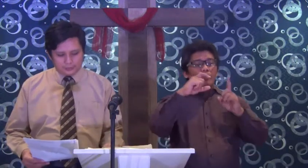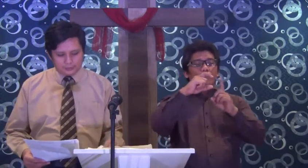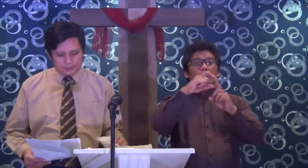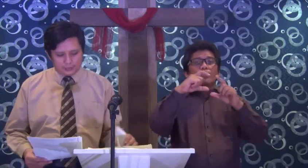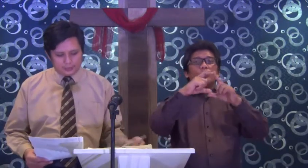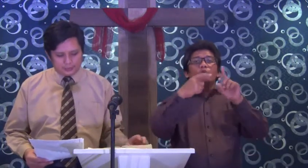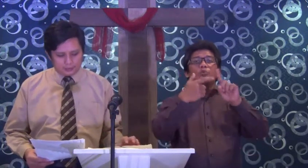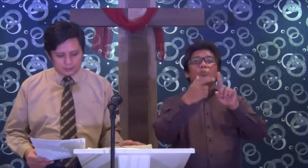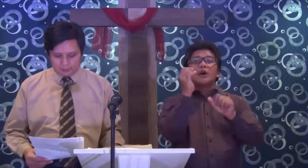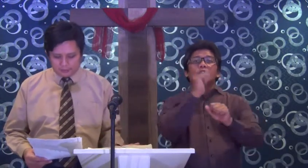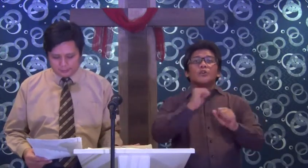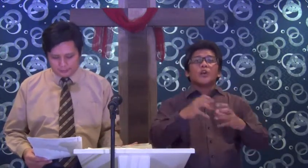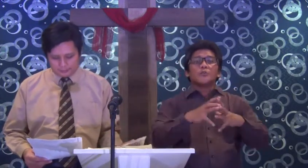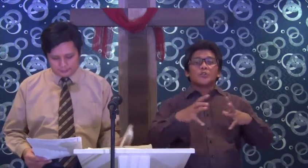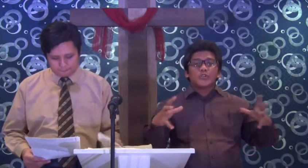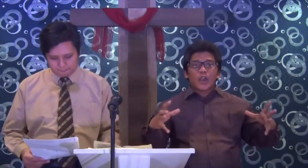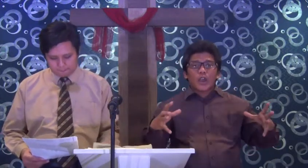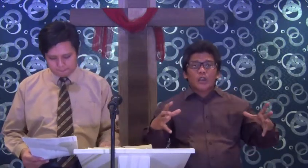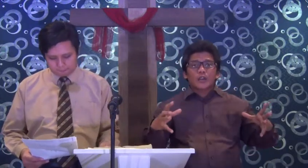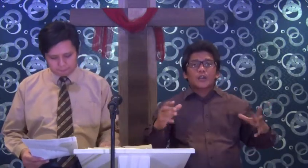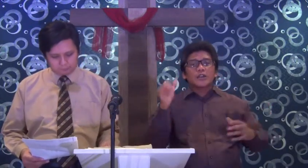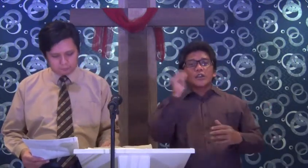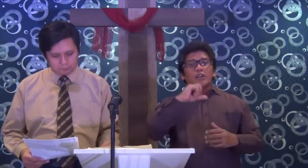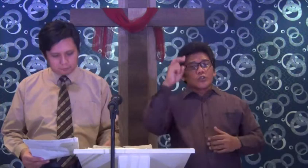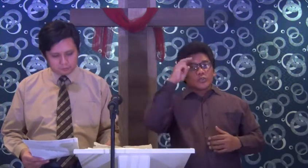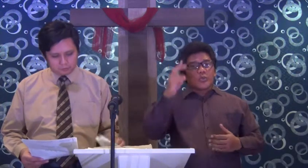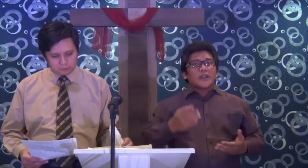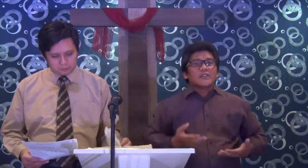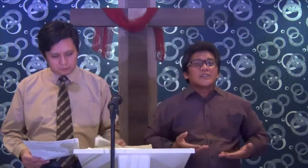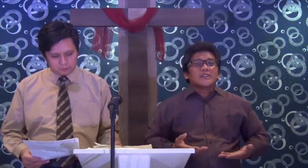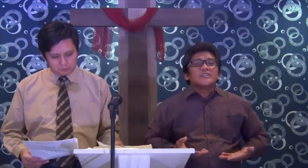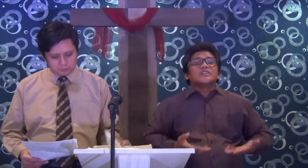yang Tuhan sediakan bagi kita.